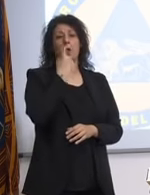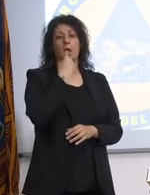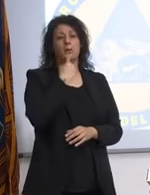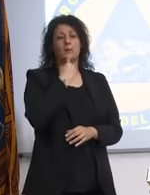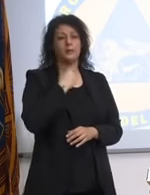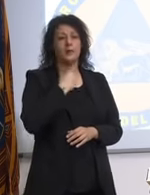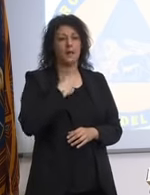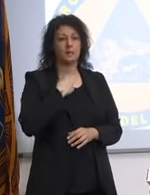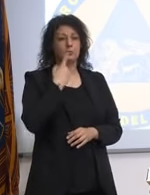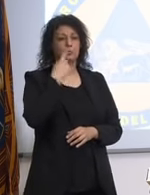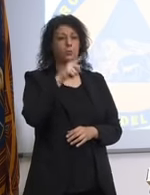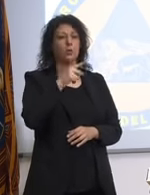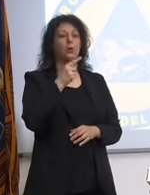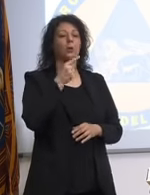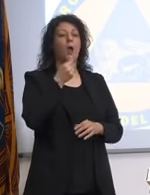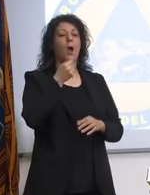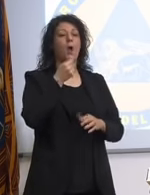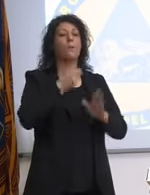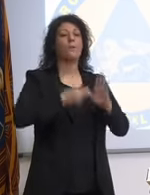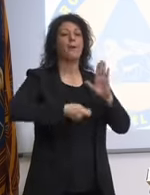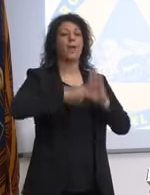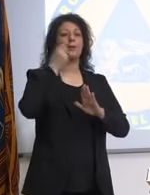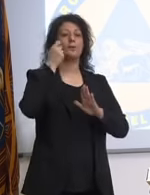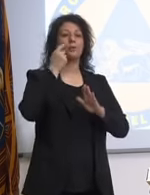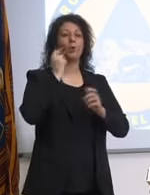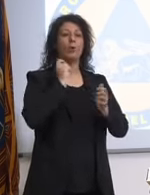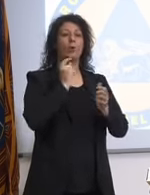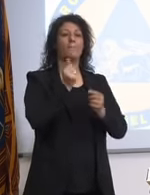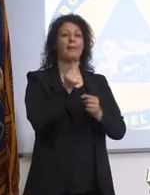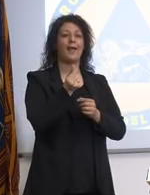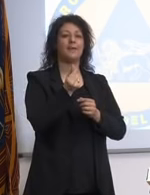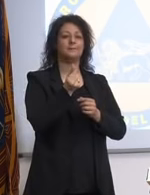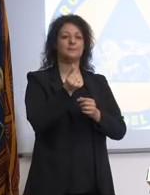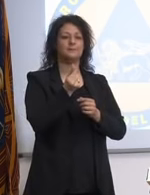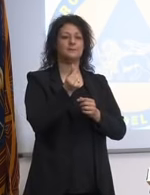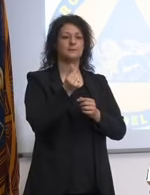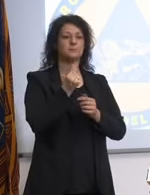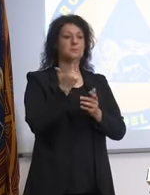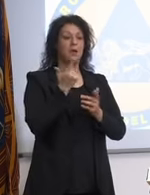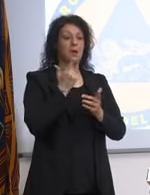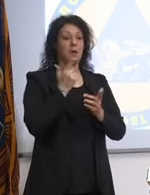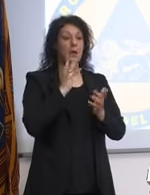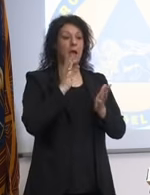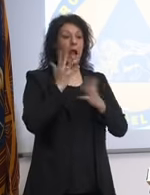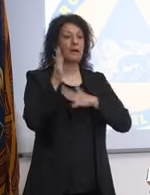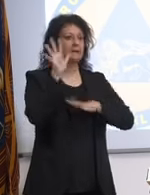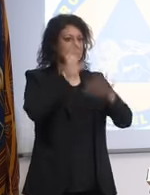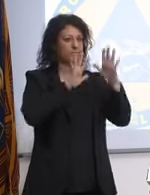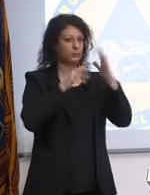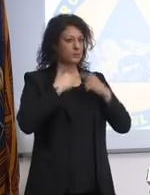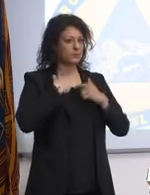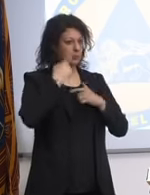c'è questa informazione, non ve lo saprei dire.